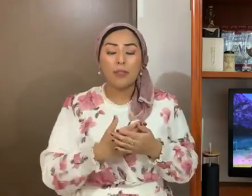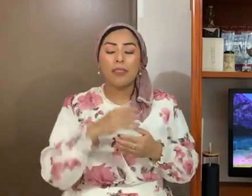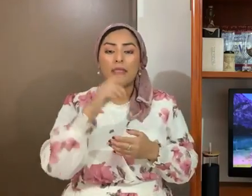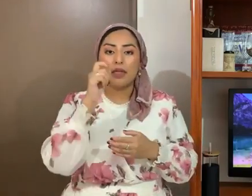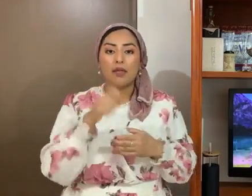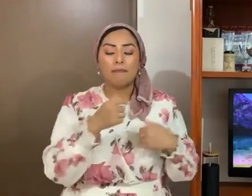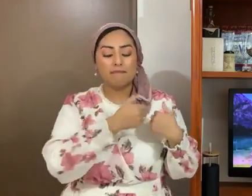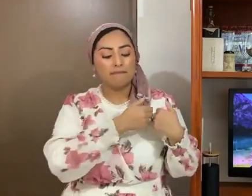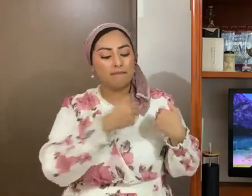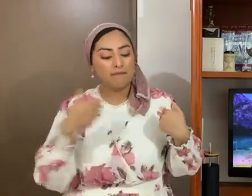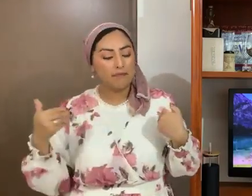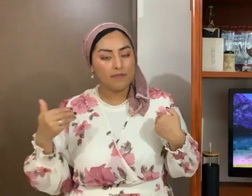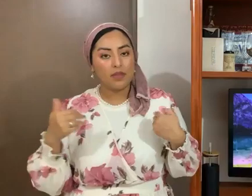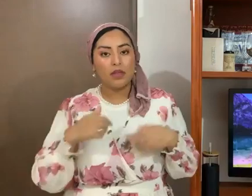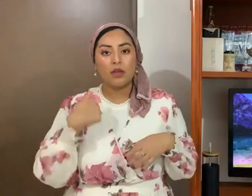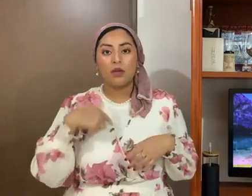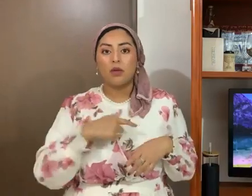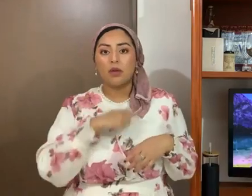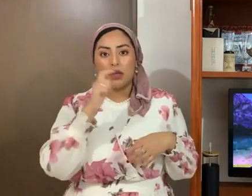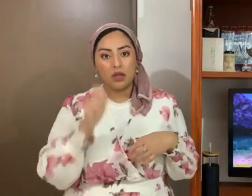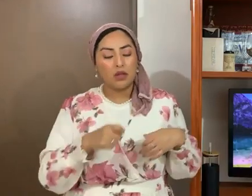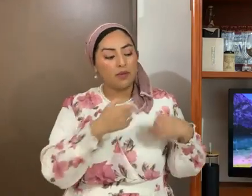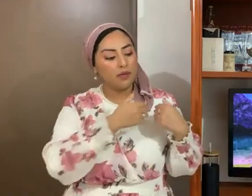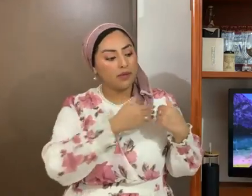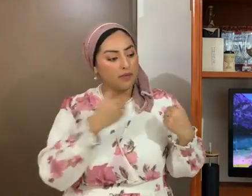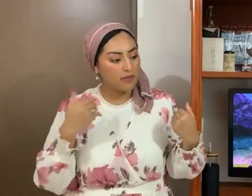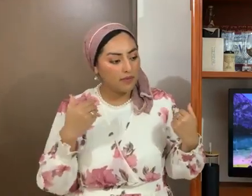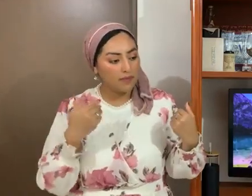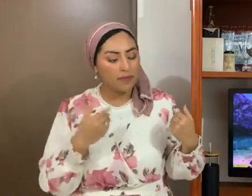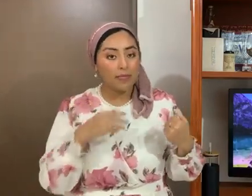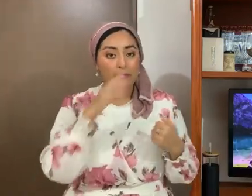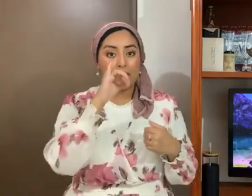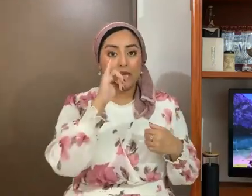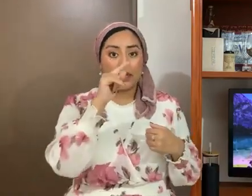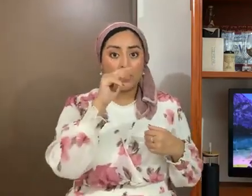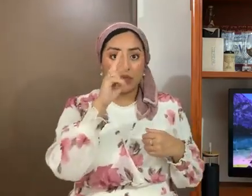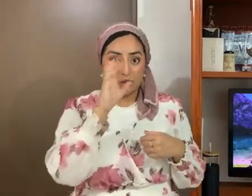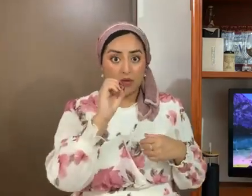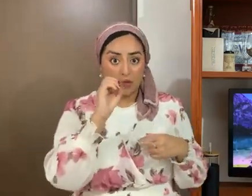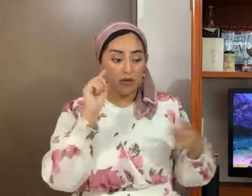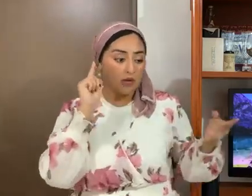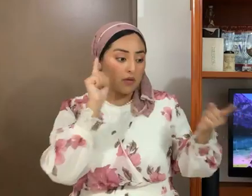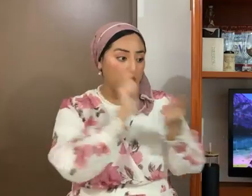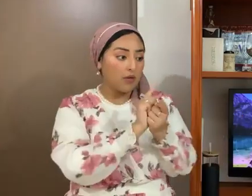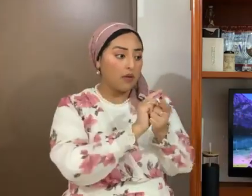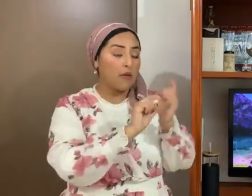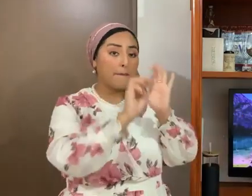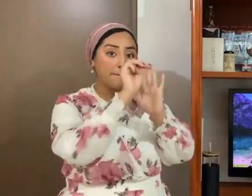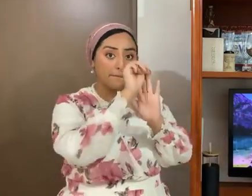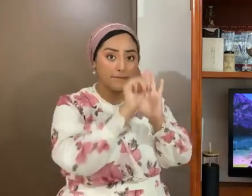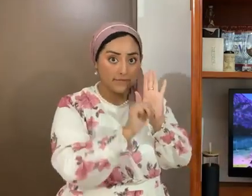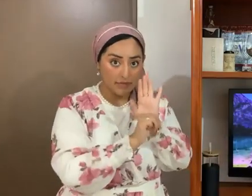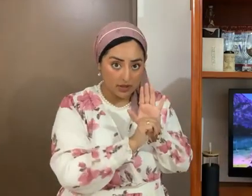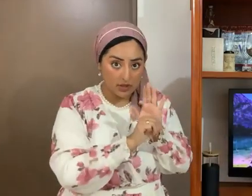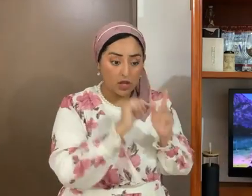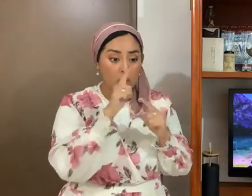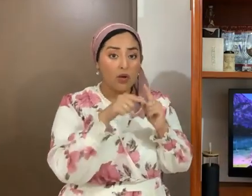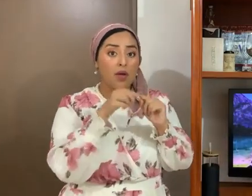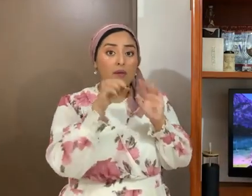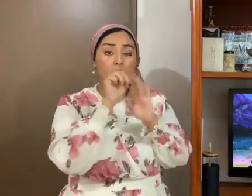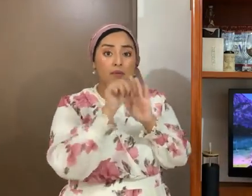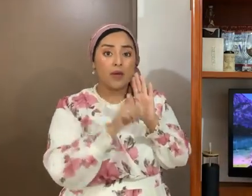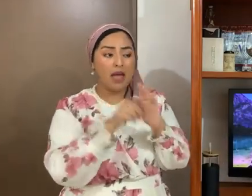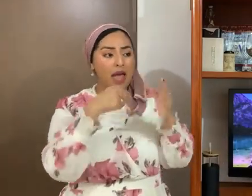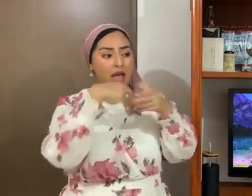que apartarse. Hay que apartarse. Yetro vino a ver a Moisés cuando Moisés estaba en el